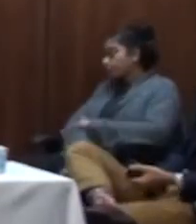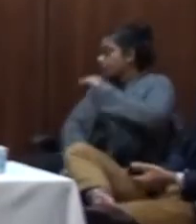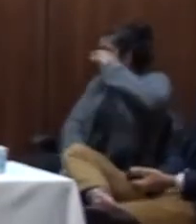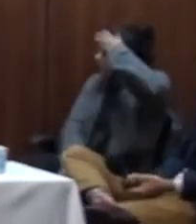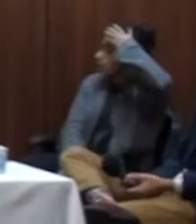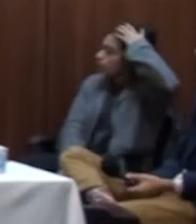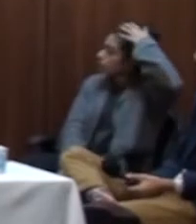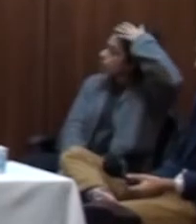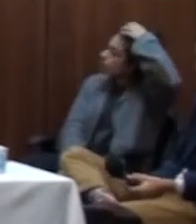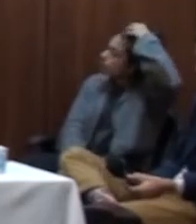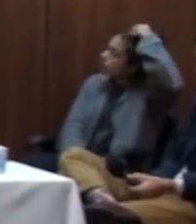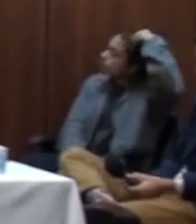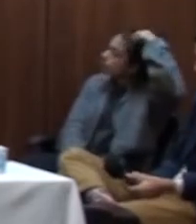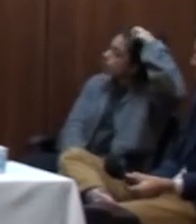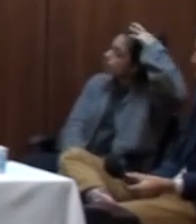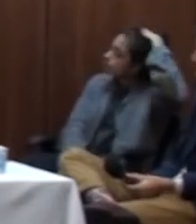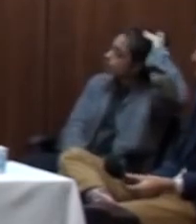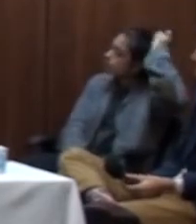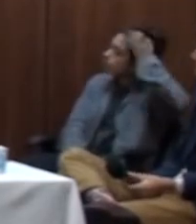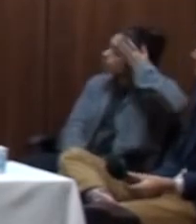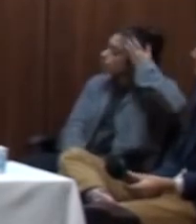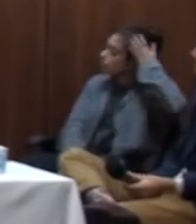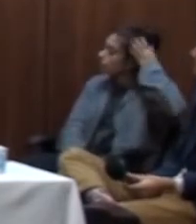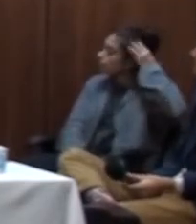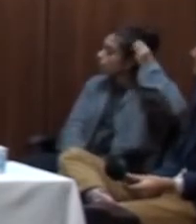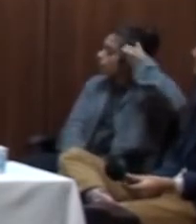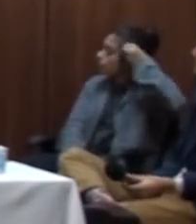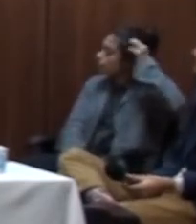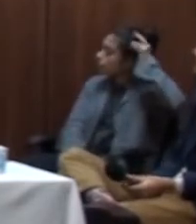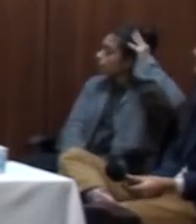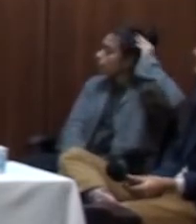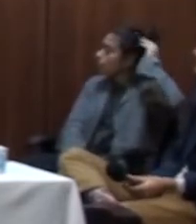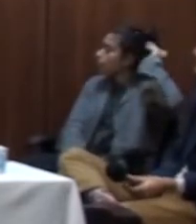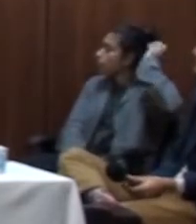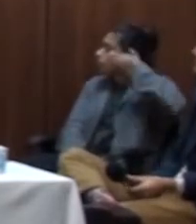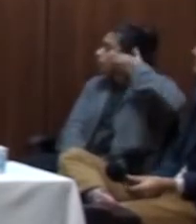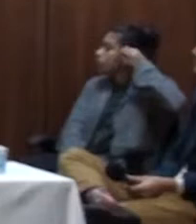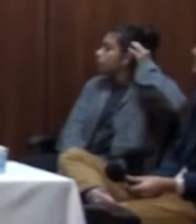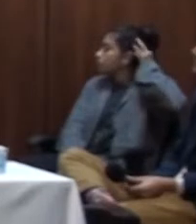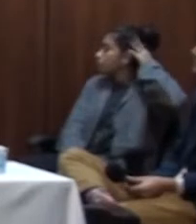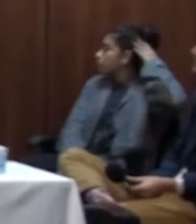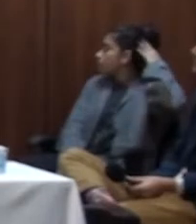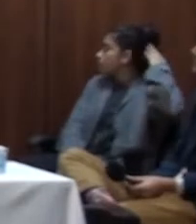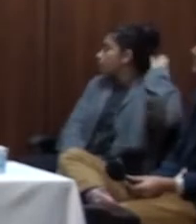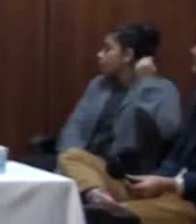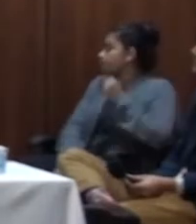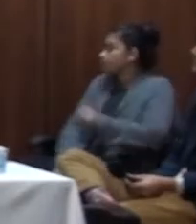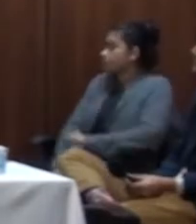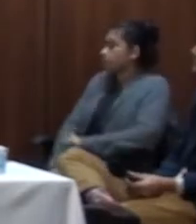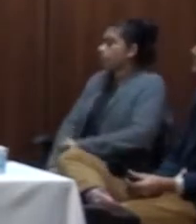Aqui, falando, o Eric falou, né, da primeira portaria do Ministério da Saúde, que foi em 2008, que foi revista e